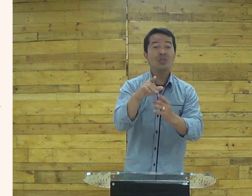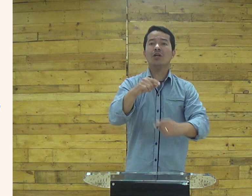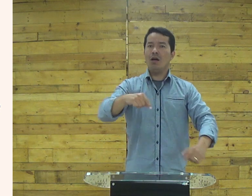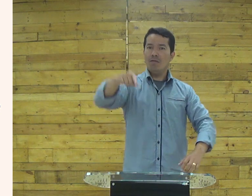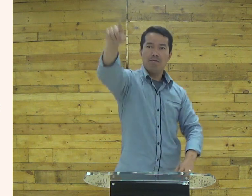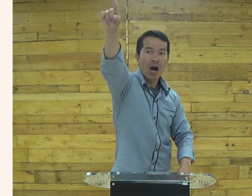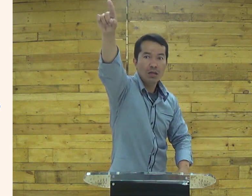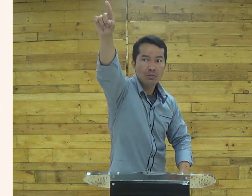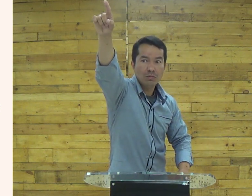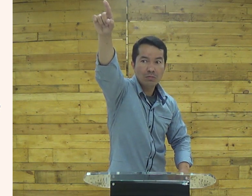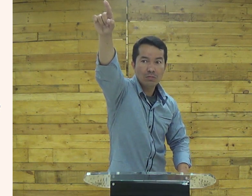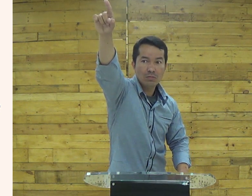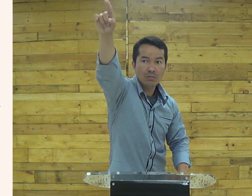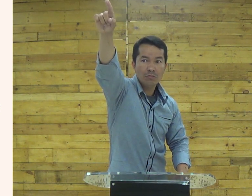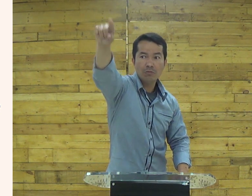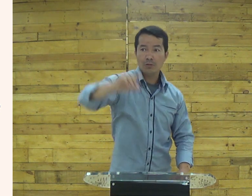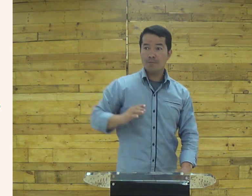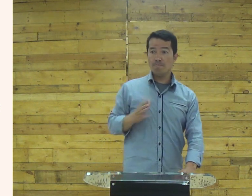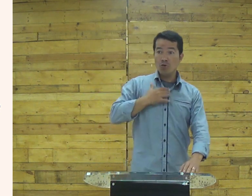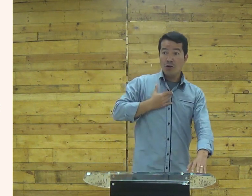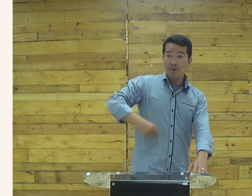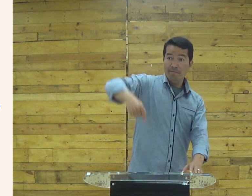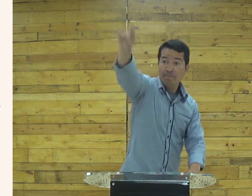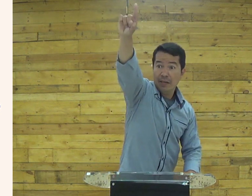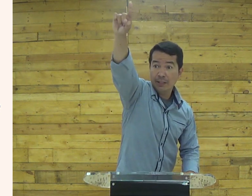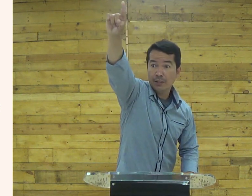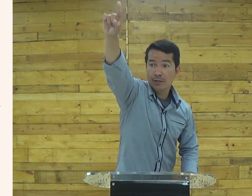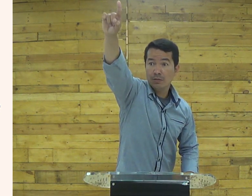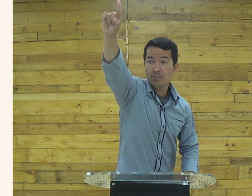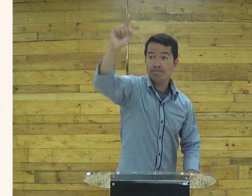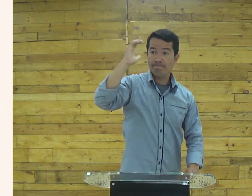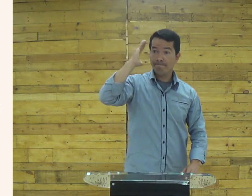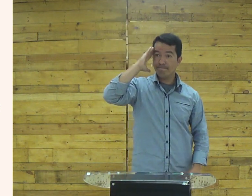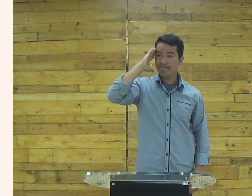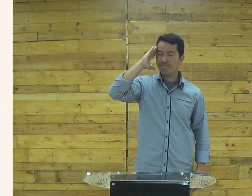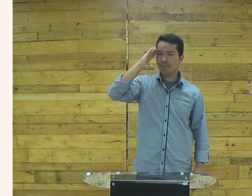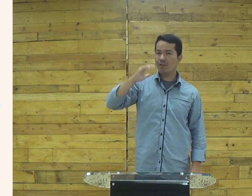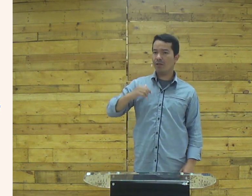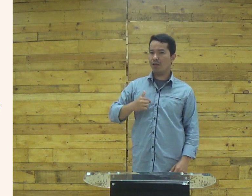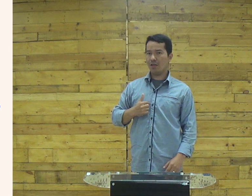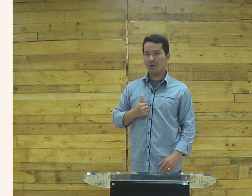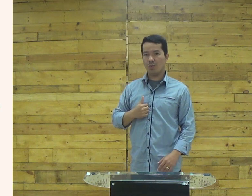verdadeiramente acredita em Jesus, vá. Tenha coragem e vá.